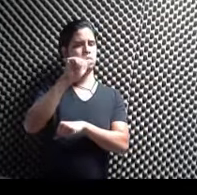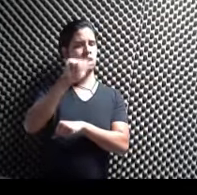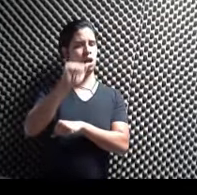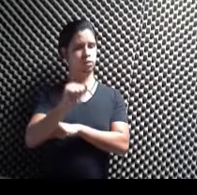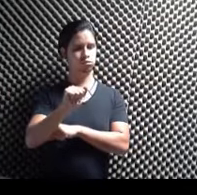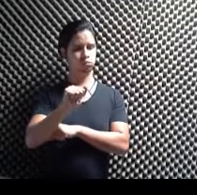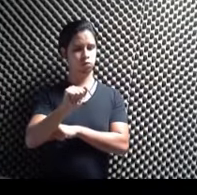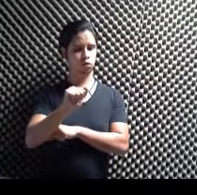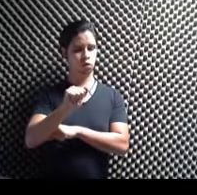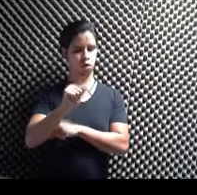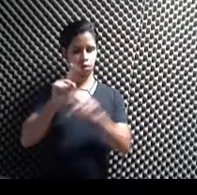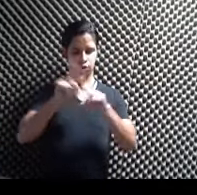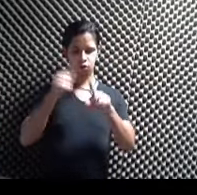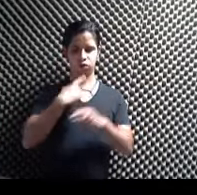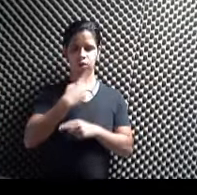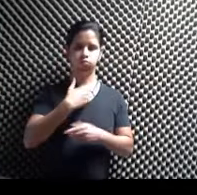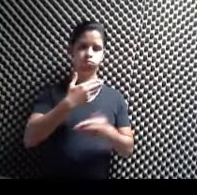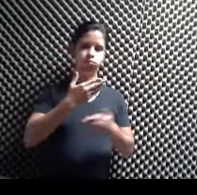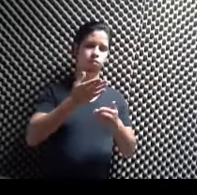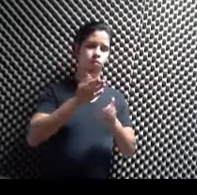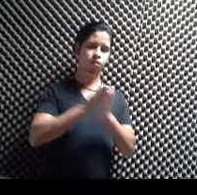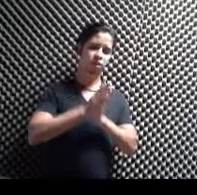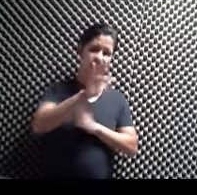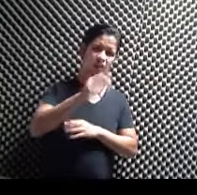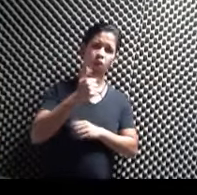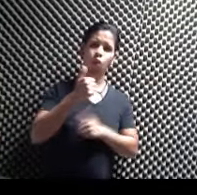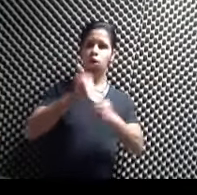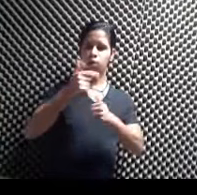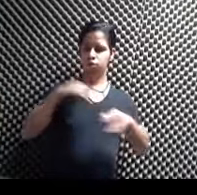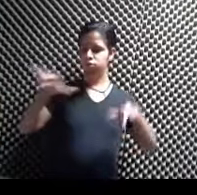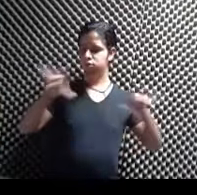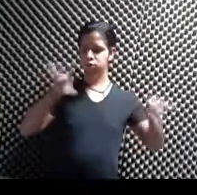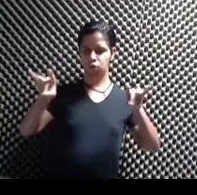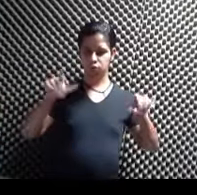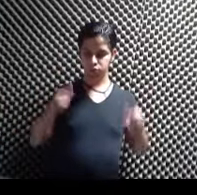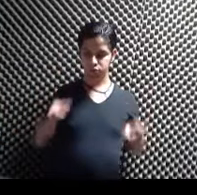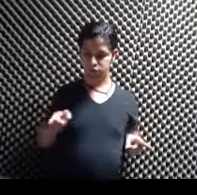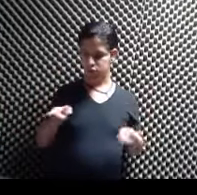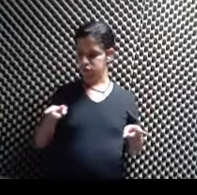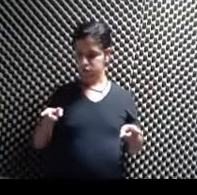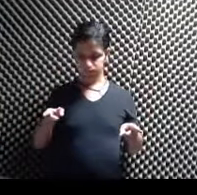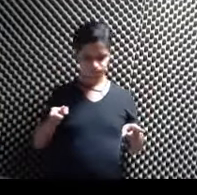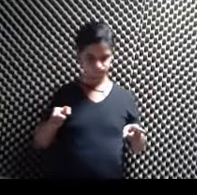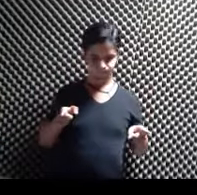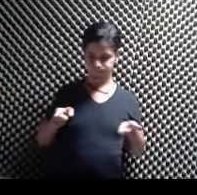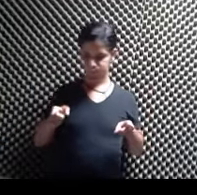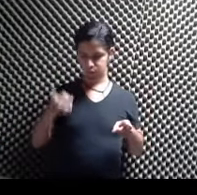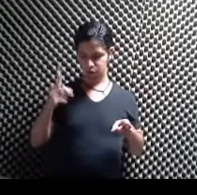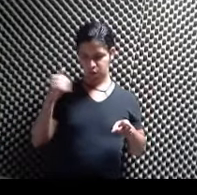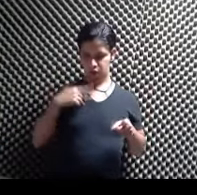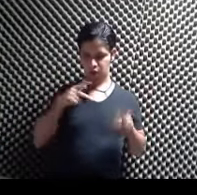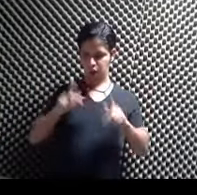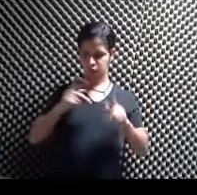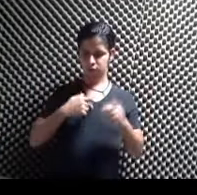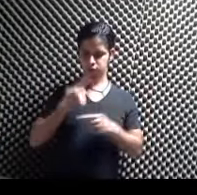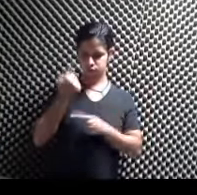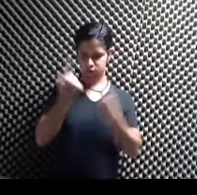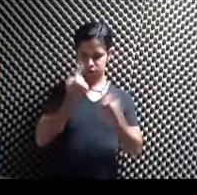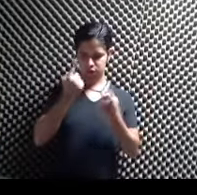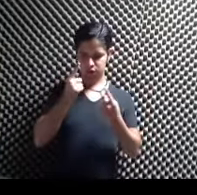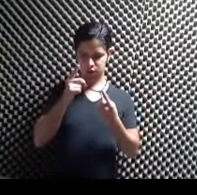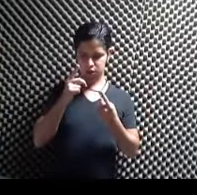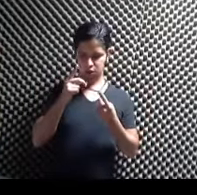¿qué escojo? Pues fíjate, lo que pasa es que me han encasillado más. Ya, tú no sabes escoger, ese es el problema. No es que yo